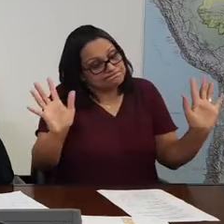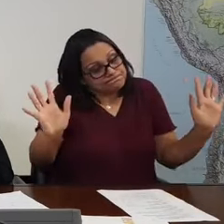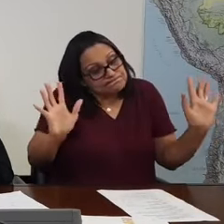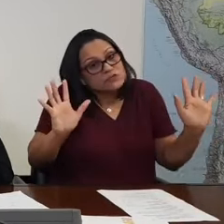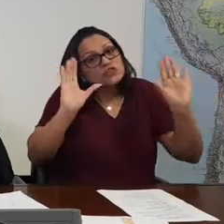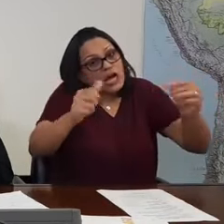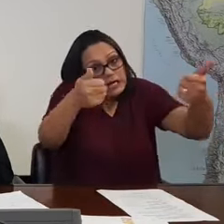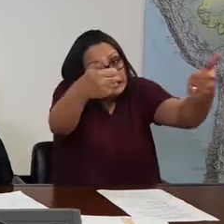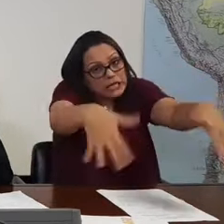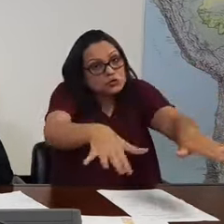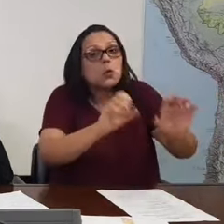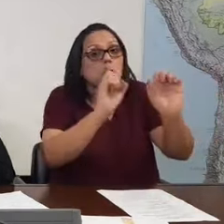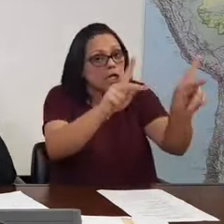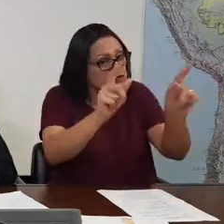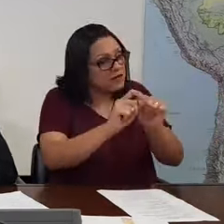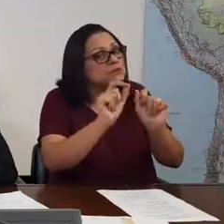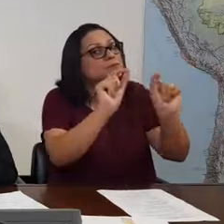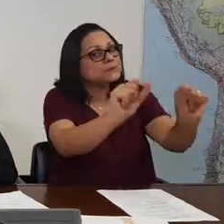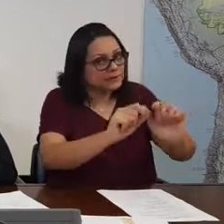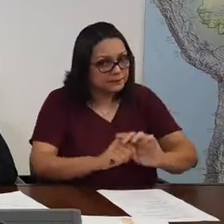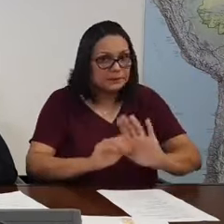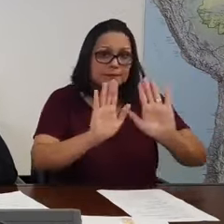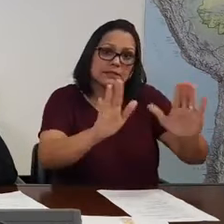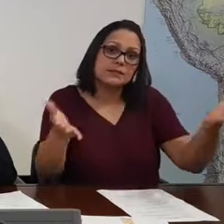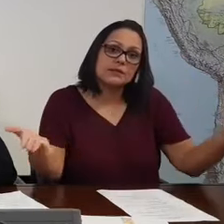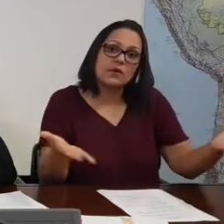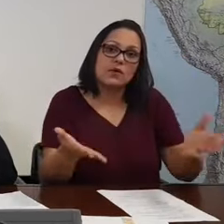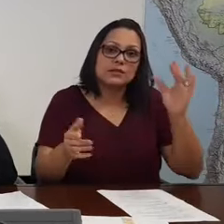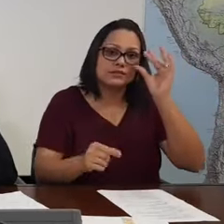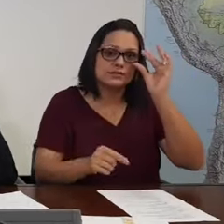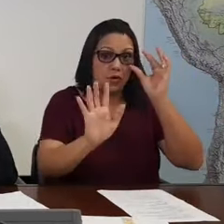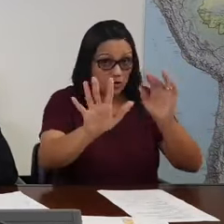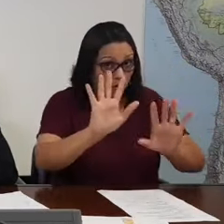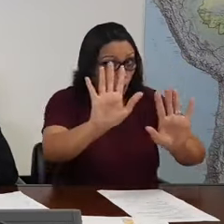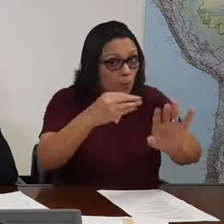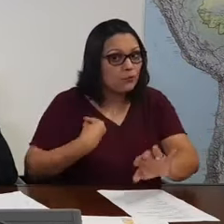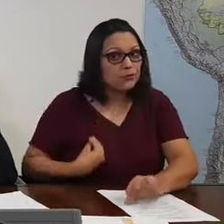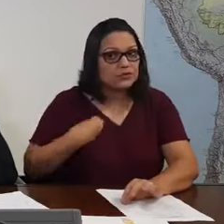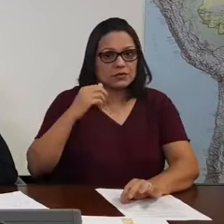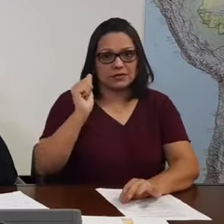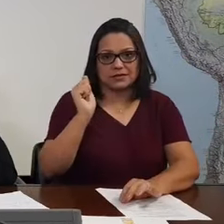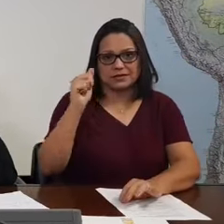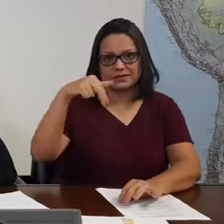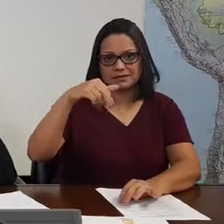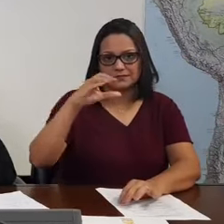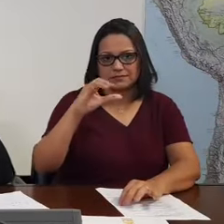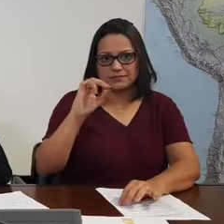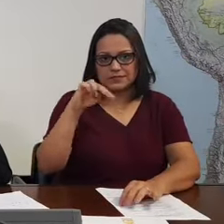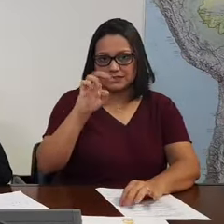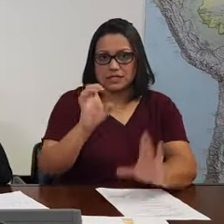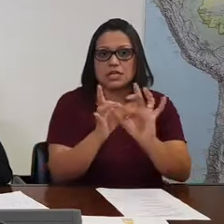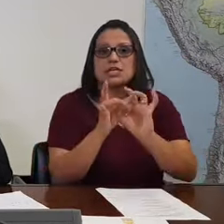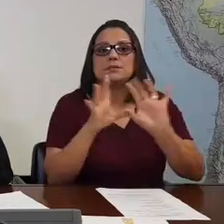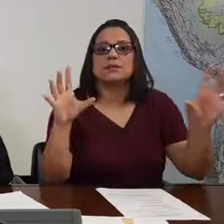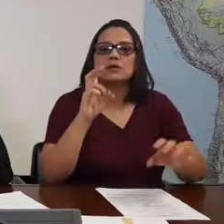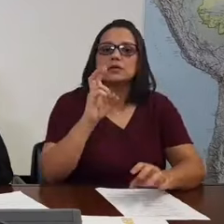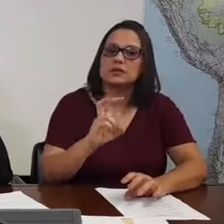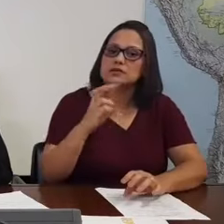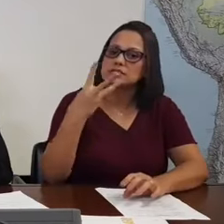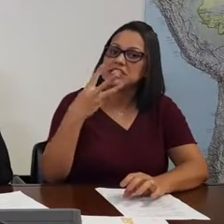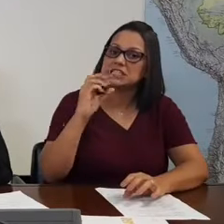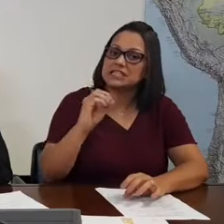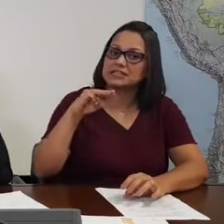pelo que tudo indica ali. Mas hoje foi anunciado, olha só como é que funciona a tal Dancine, né? Uma liberação de 530 mil